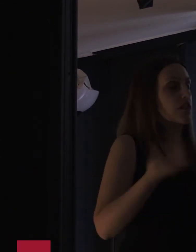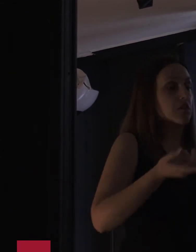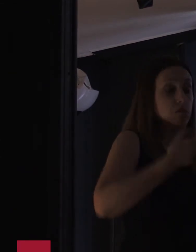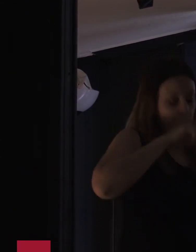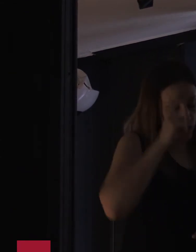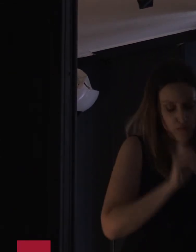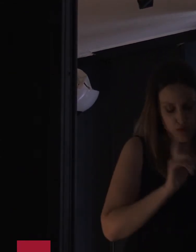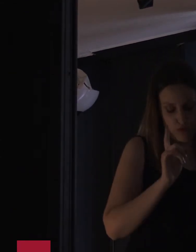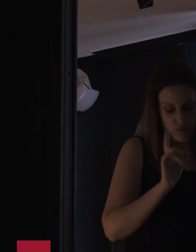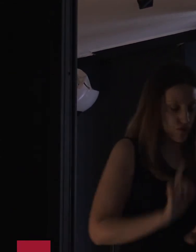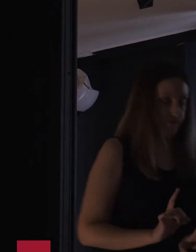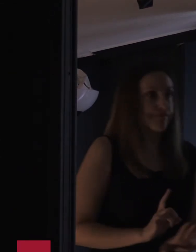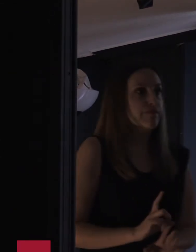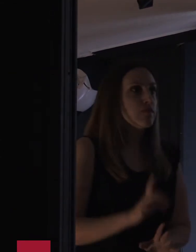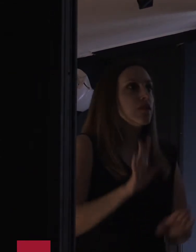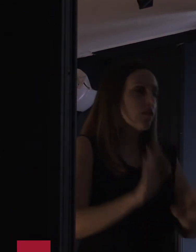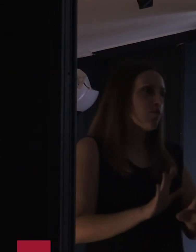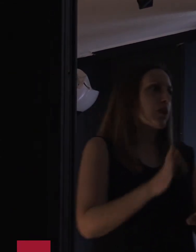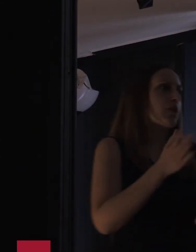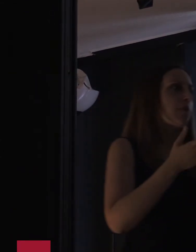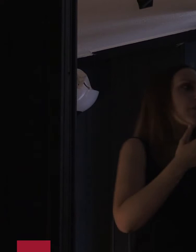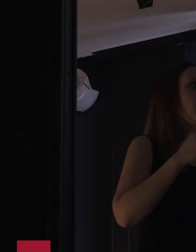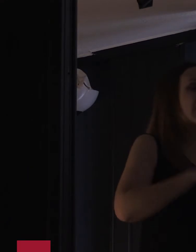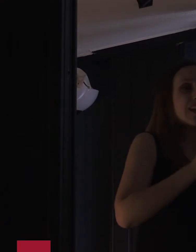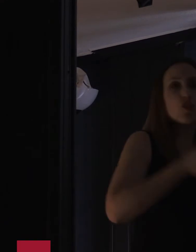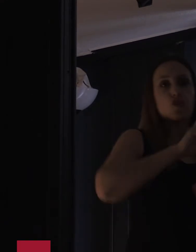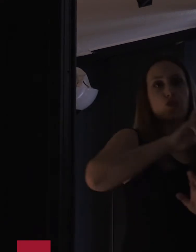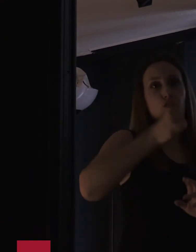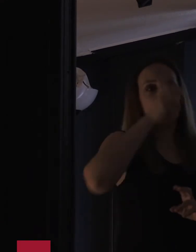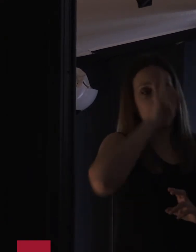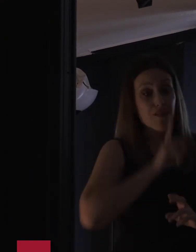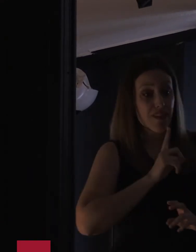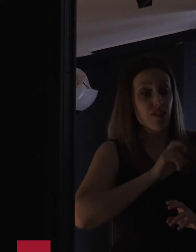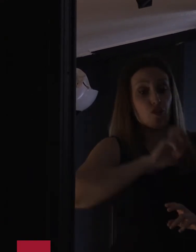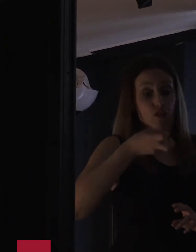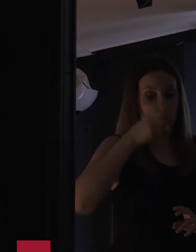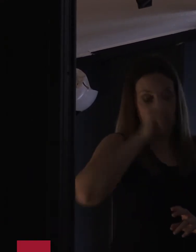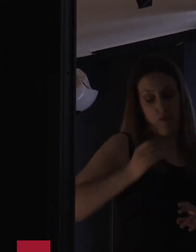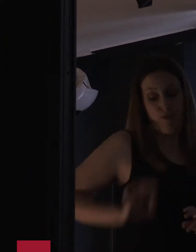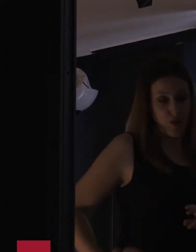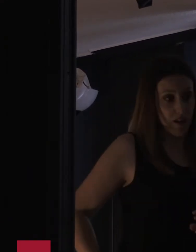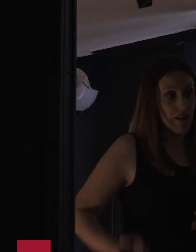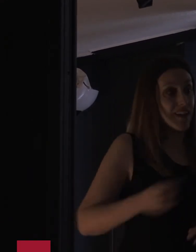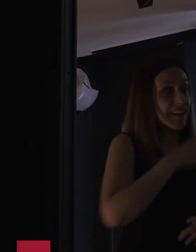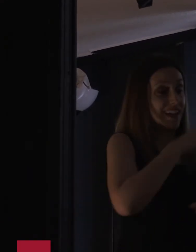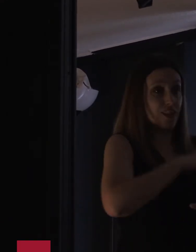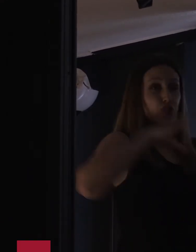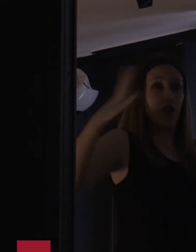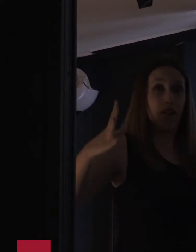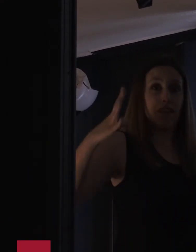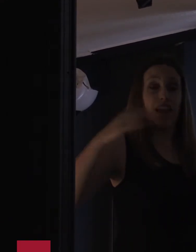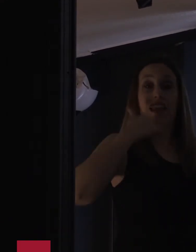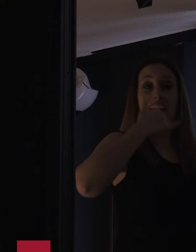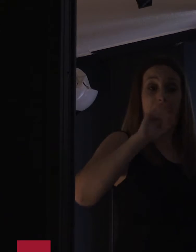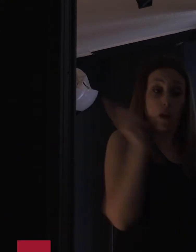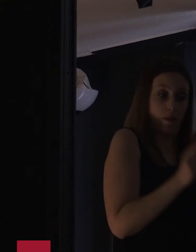no, pero sí hay ingenieros con otro perfil y gente de software con otro perfil que sabe convertir esto grande en algo pequeño,